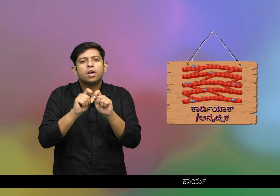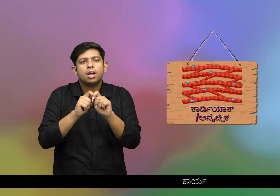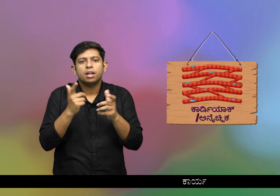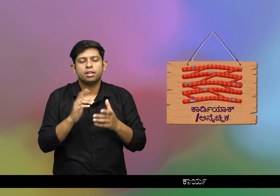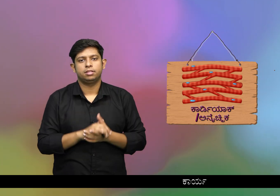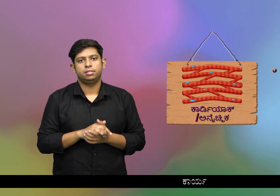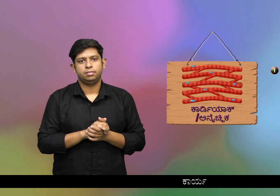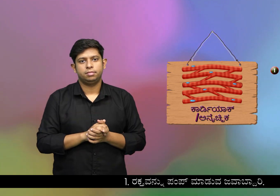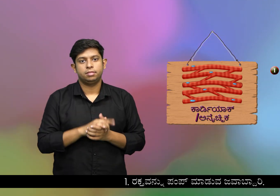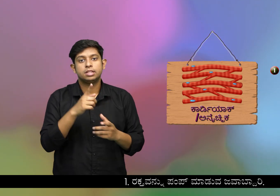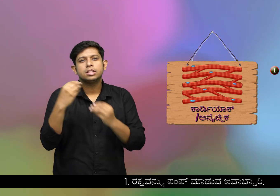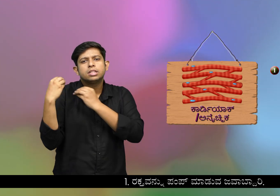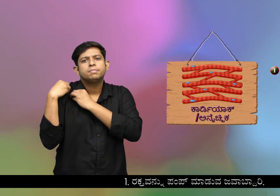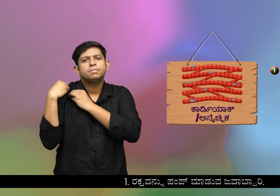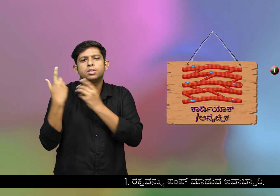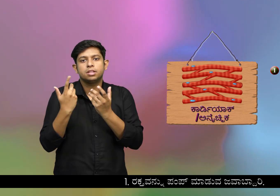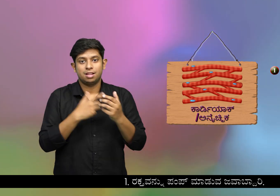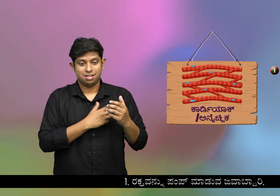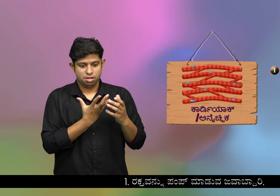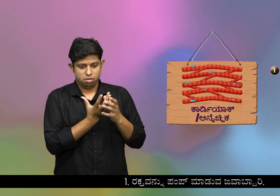ಕಾರ್ಯ ರಕ್ತವನ್ನು ಪಂಪ್ ಮಾಡುವ ಜವಾಬ್ದಾರಿ.